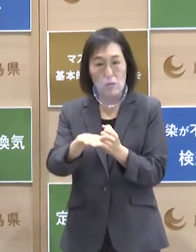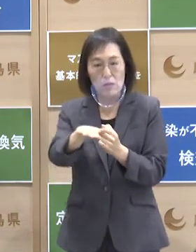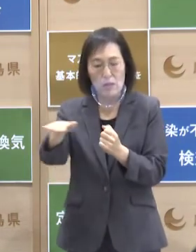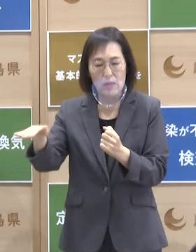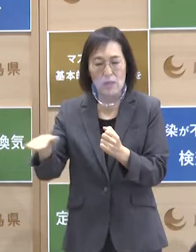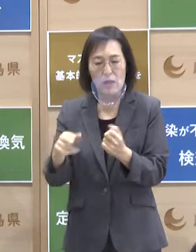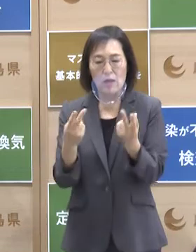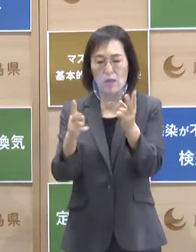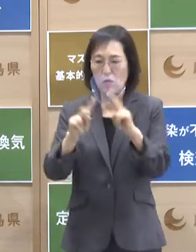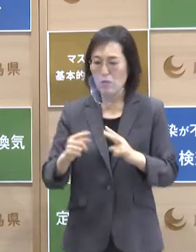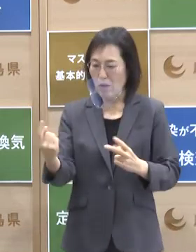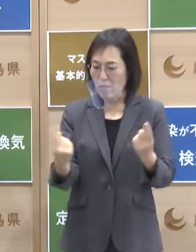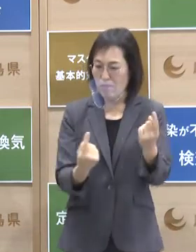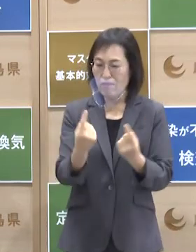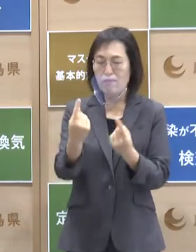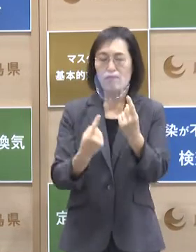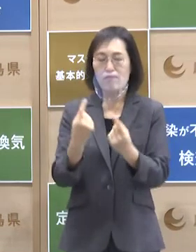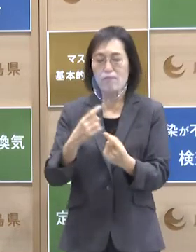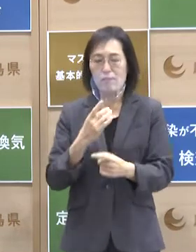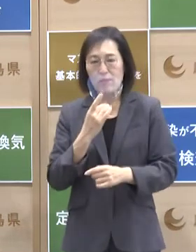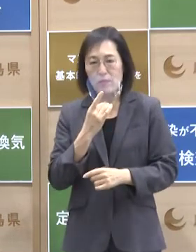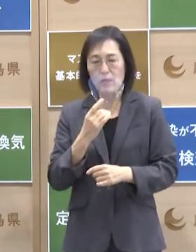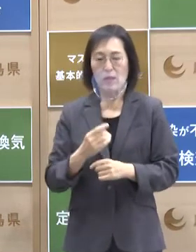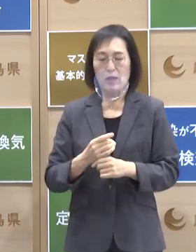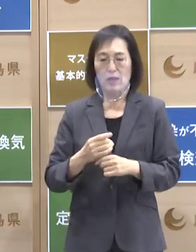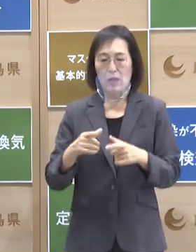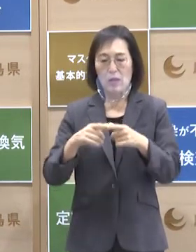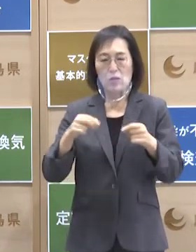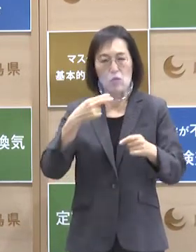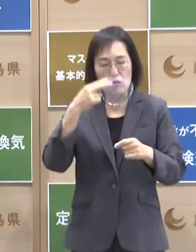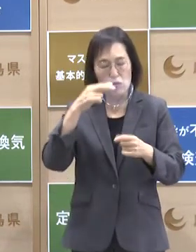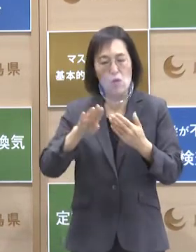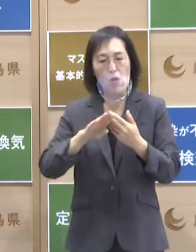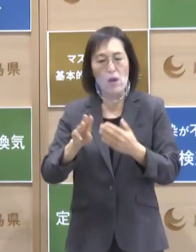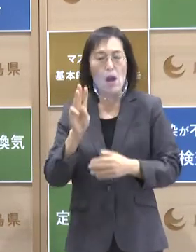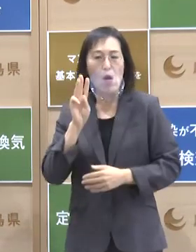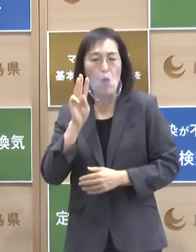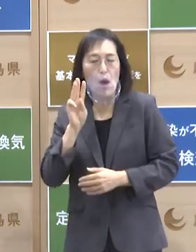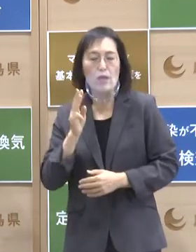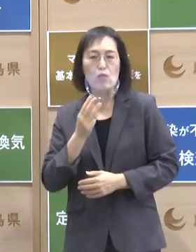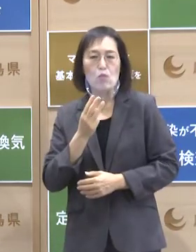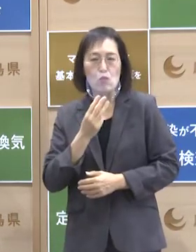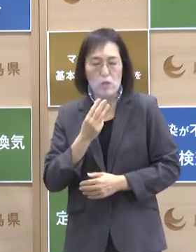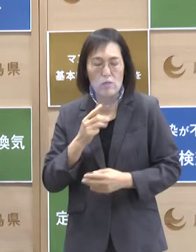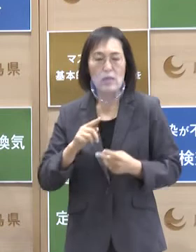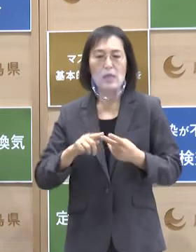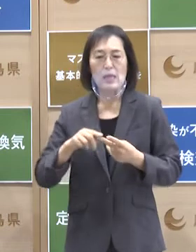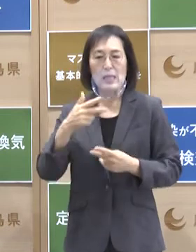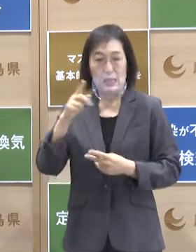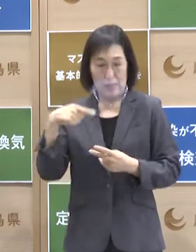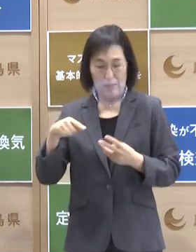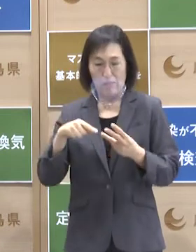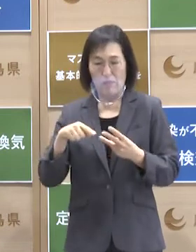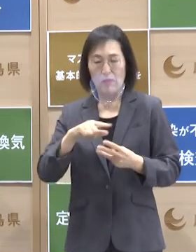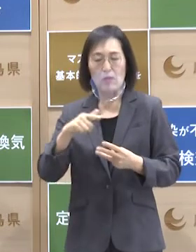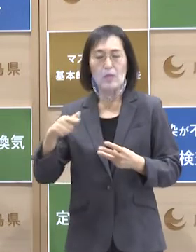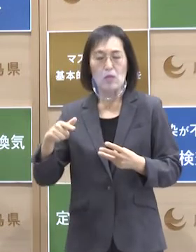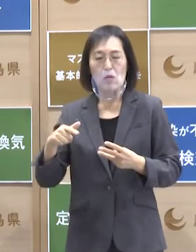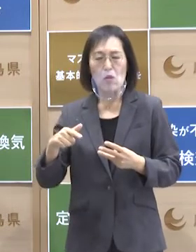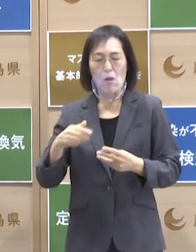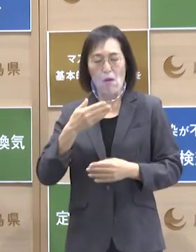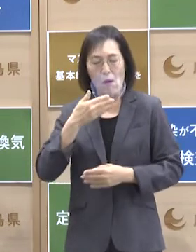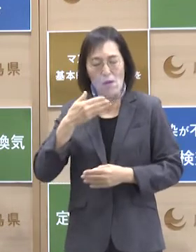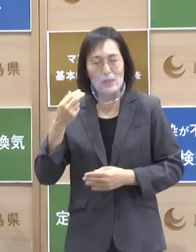島を訪れていただきまして、日本酒をはじめとしてワインであるとか、あるいはウイスキー、ジンといった美味